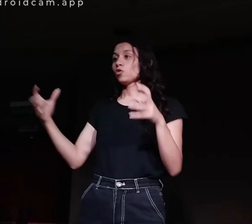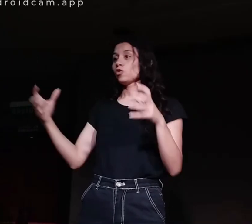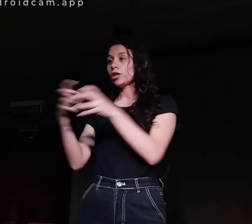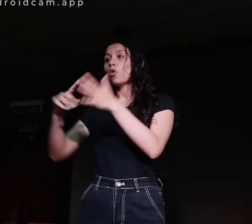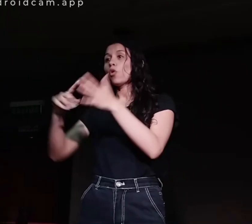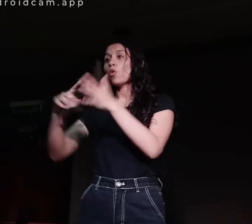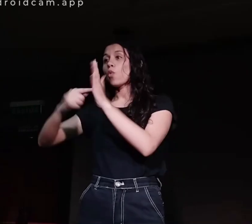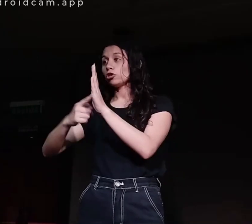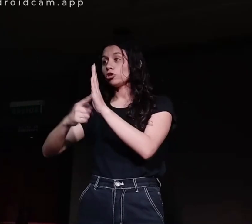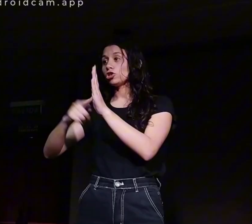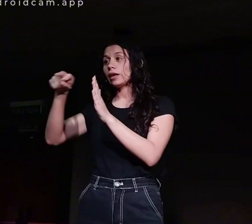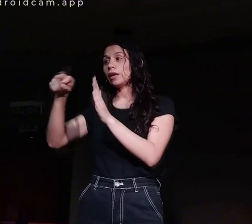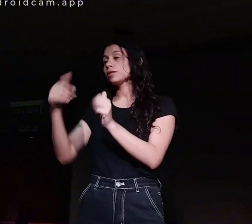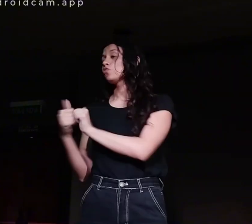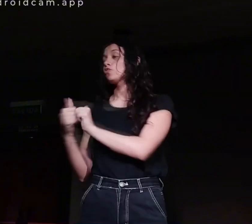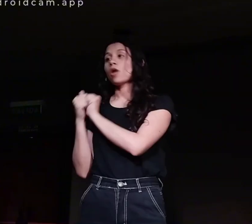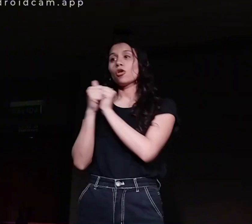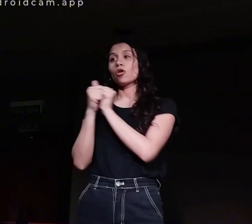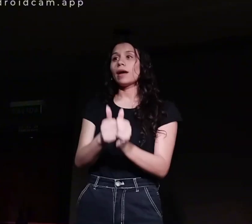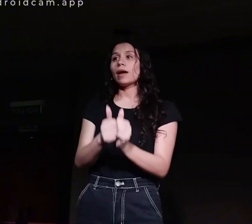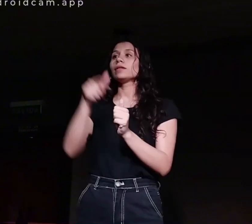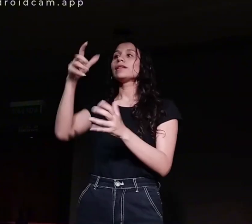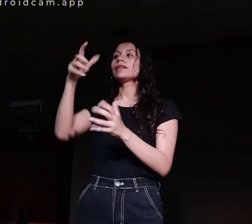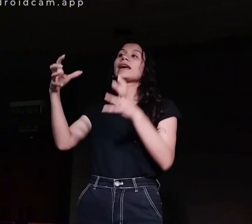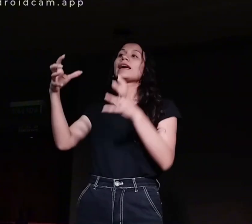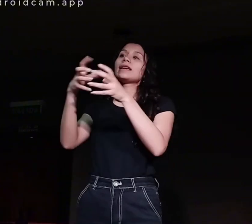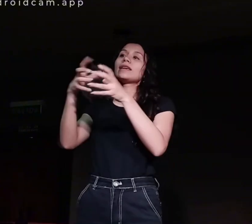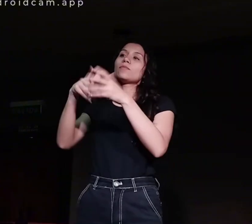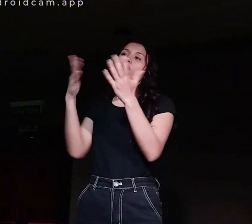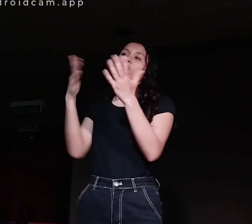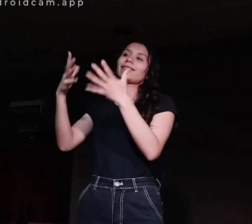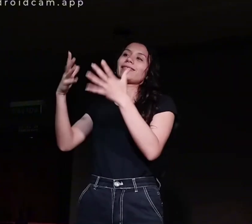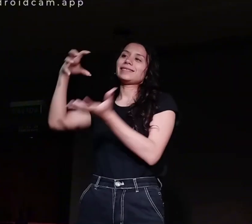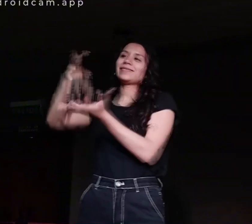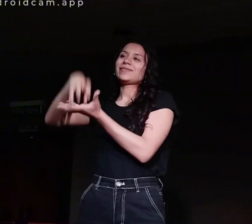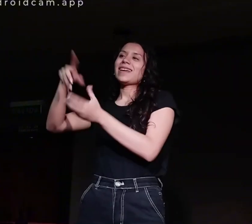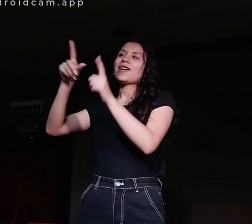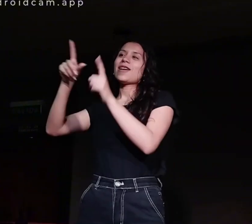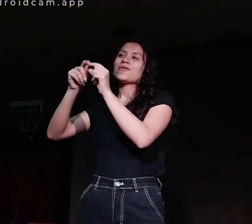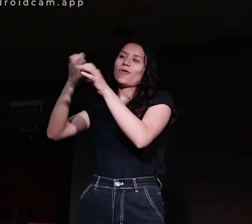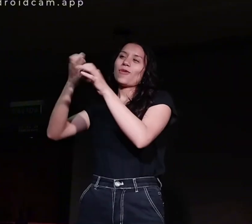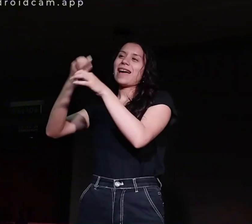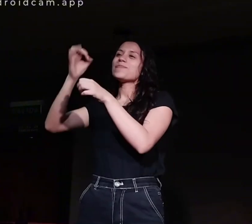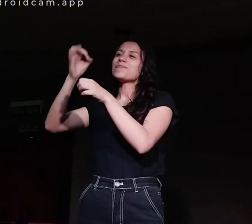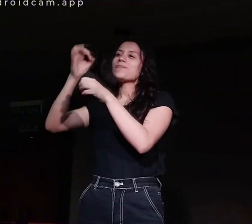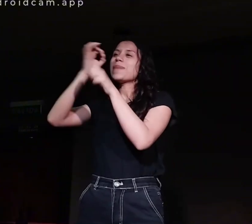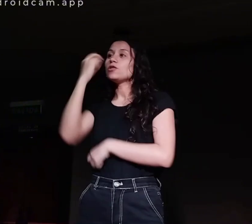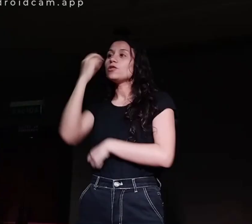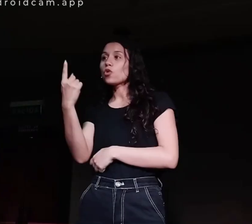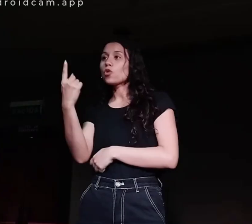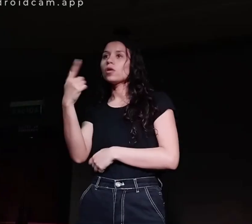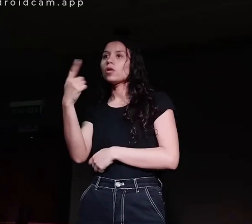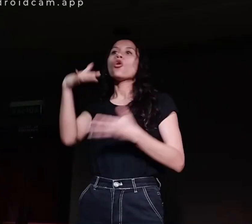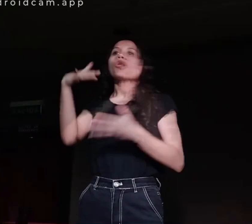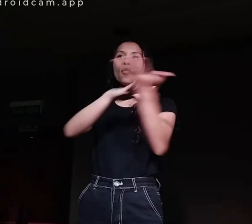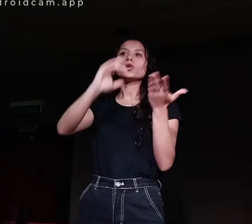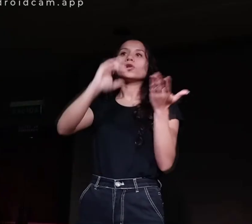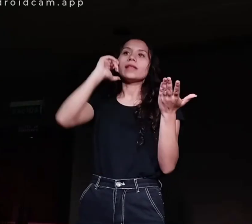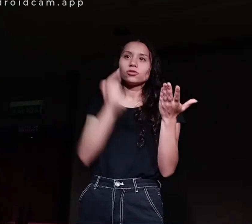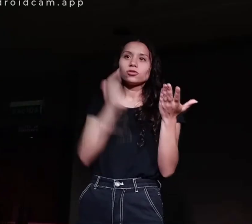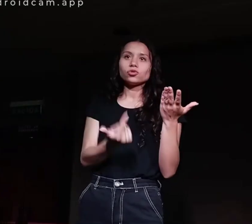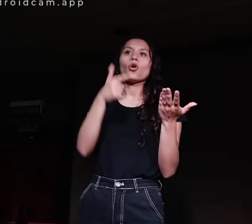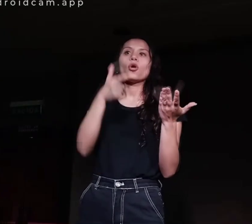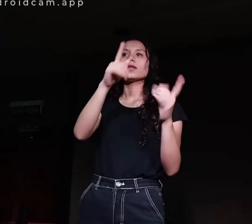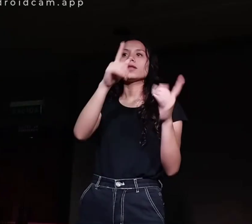nos están acompañando, a los chicos del Centro 21 y a la comunidad sorda, que teníamos un poco de miedo con